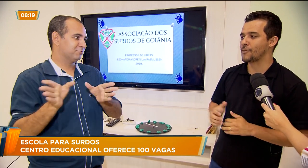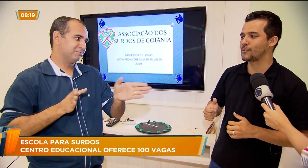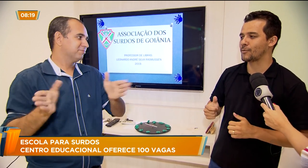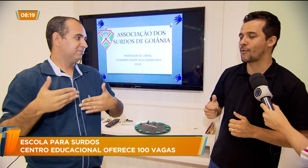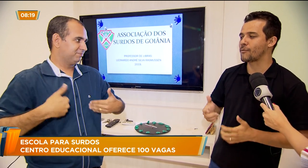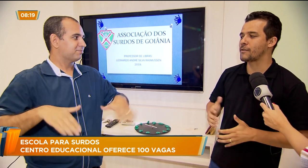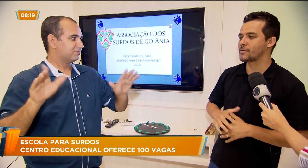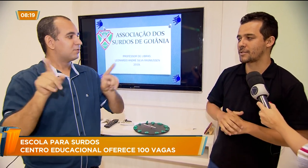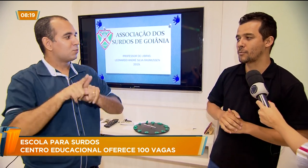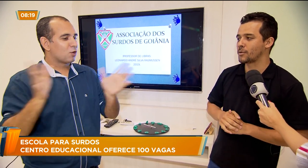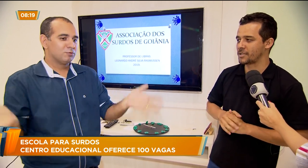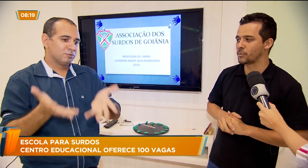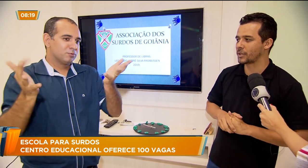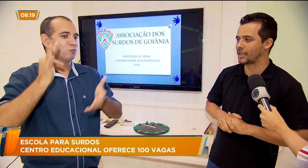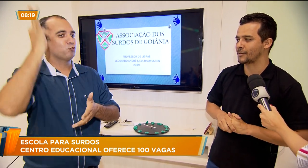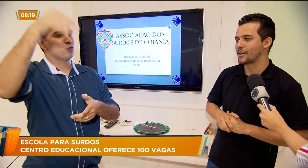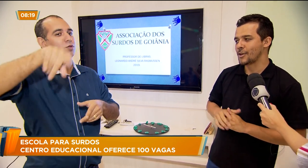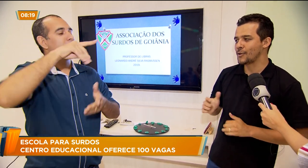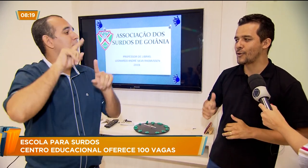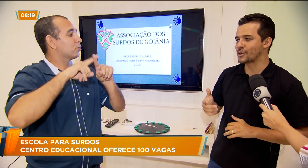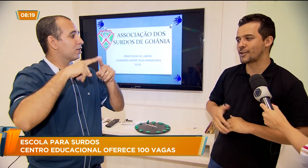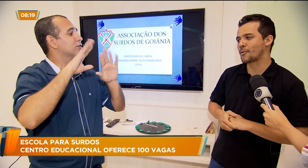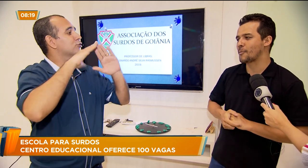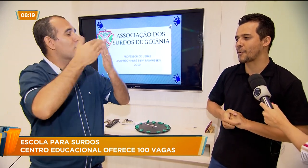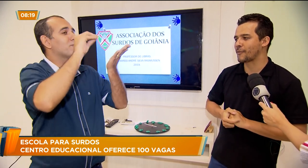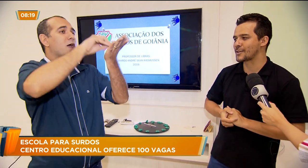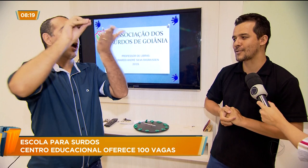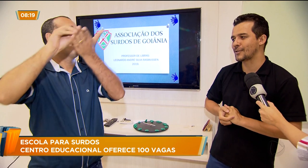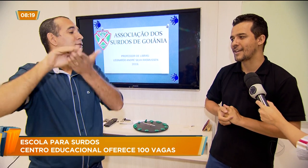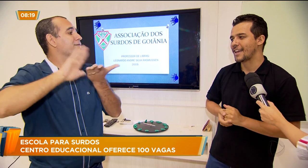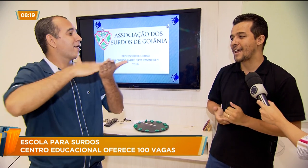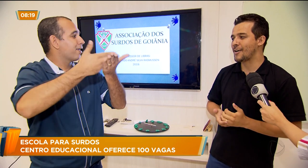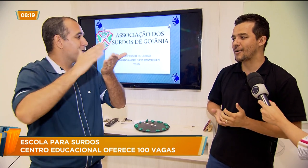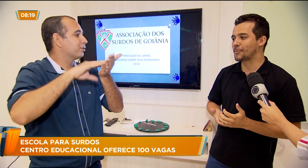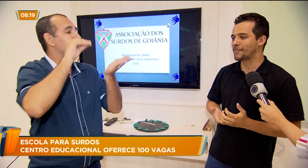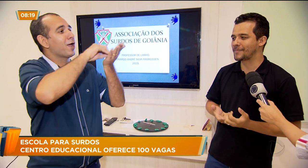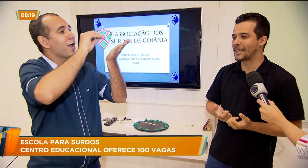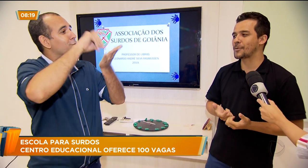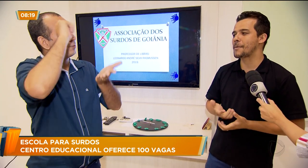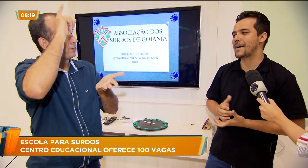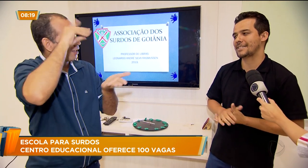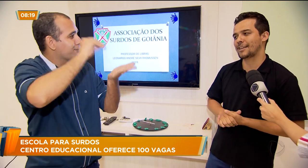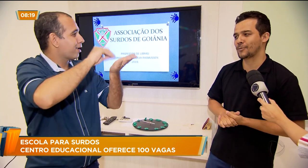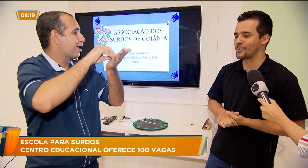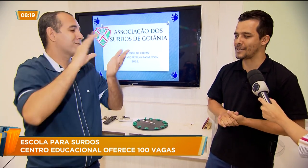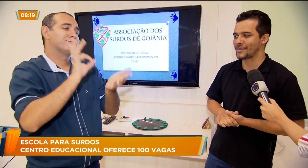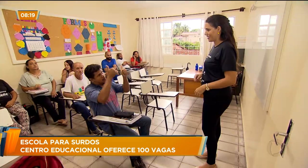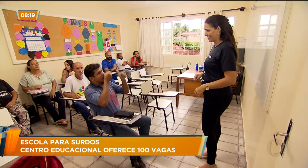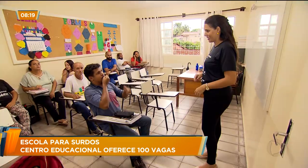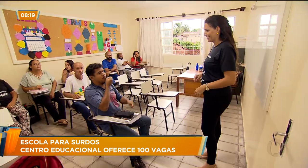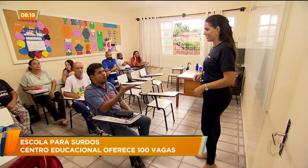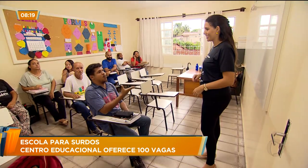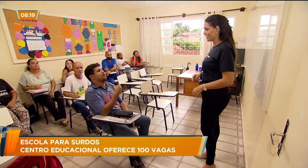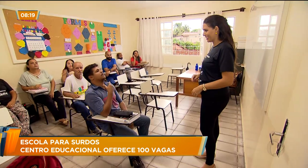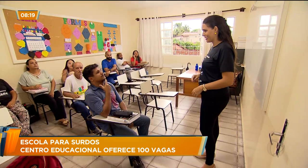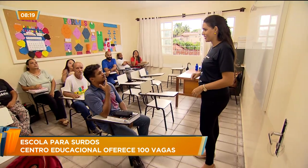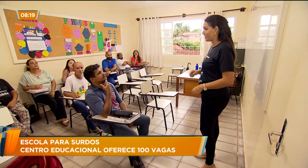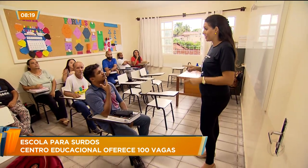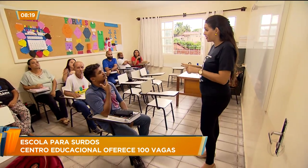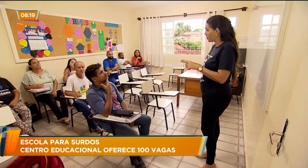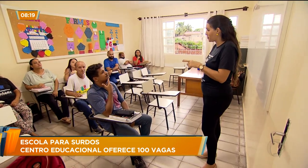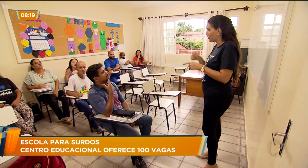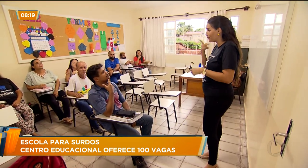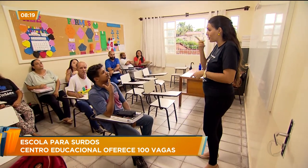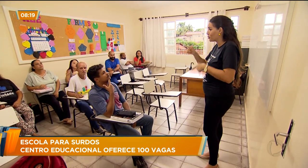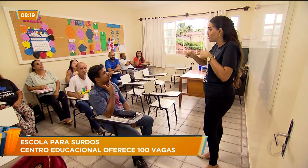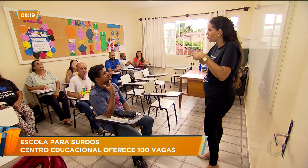Foi um convívio simultâneo. E hoje, eu como professor, eu tento repassar tudo isso. Os alunos do Centro